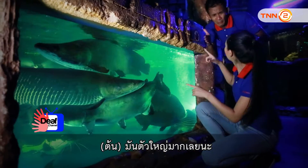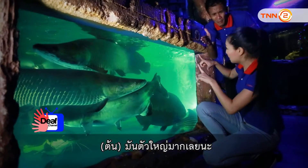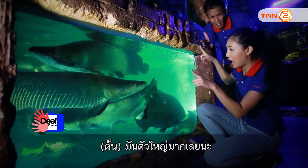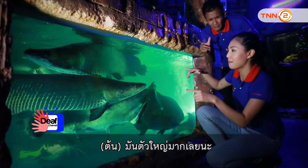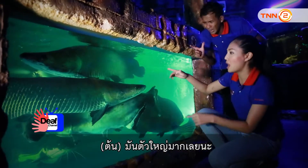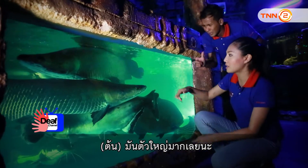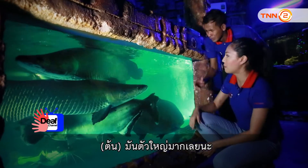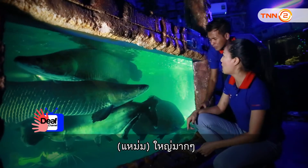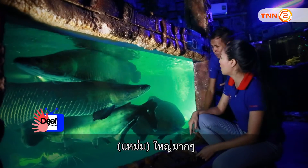ใหญ่ใหญ่มากเลยนะ ใหญ่มาก